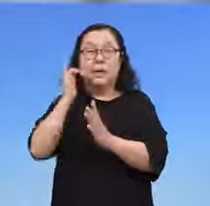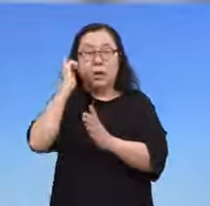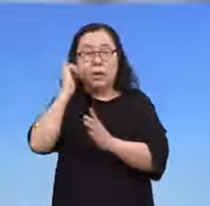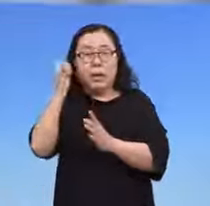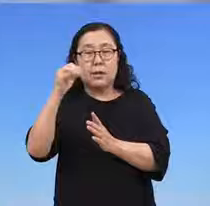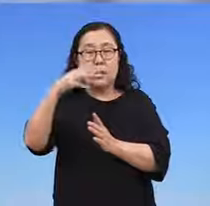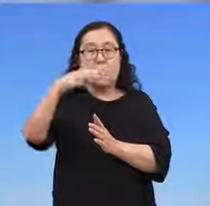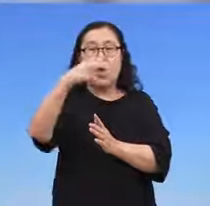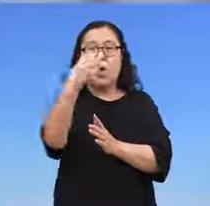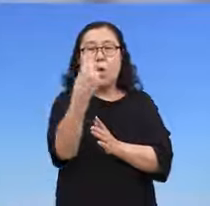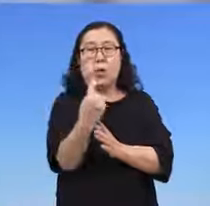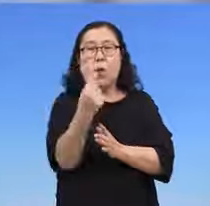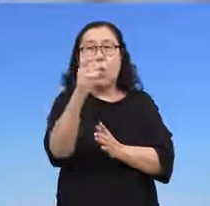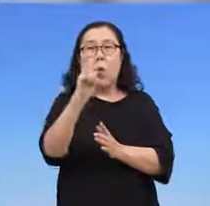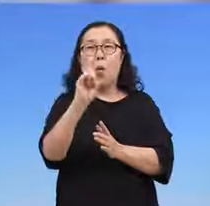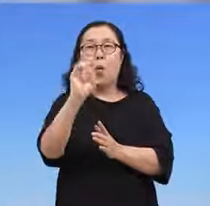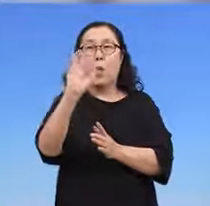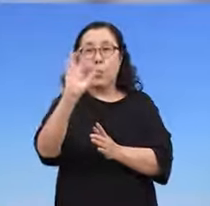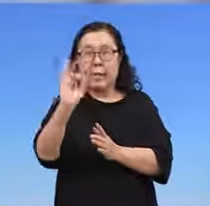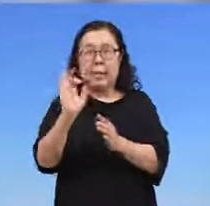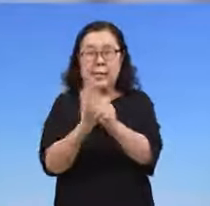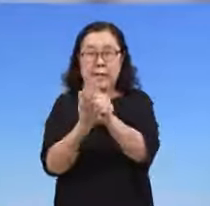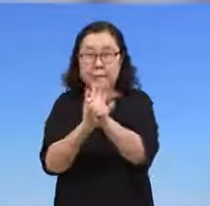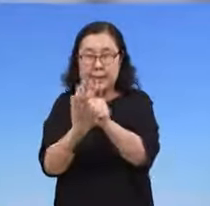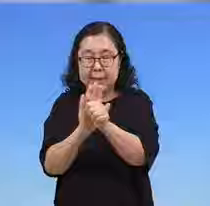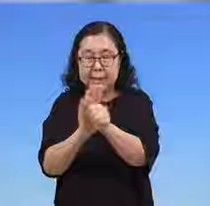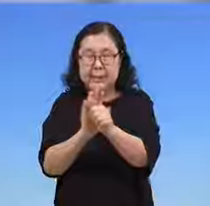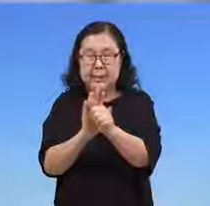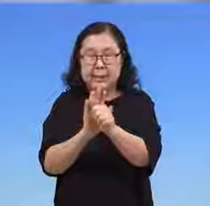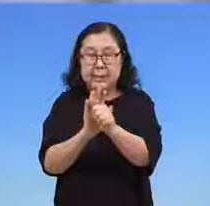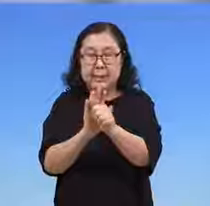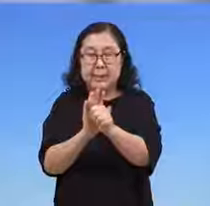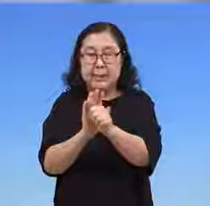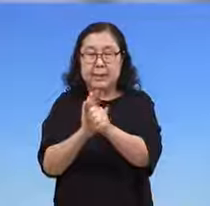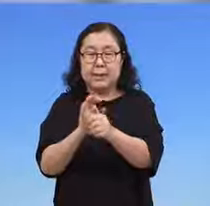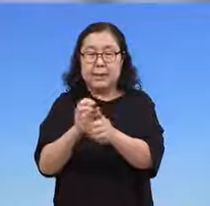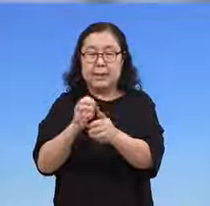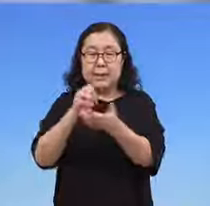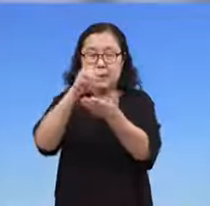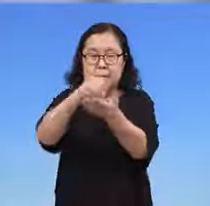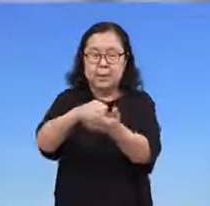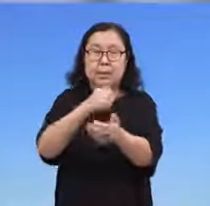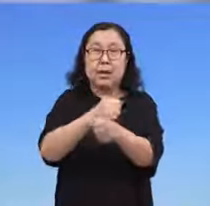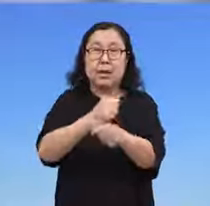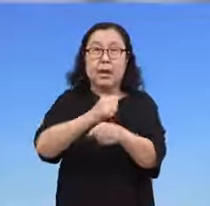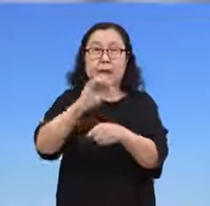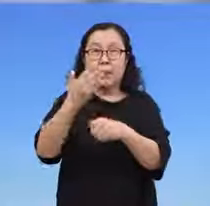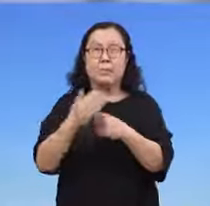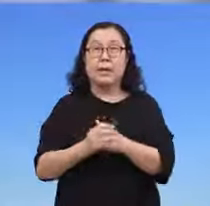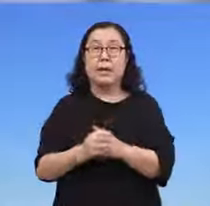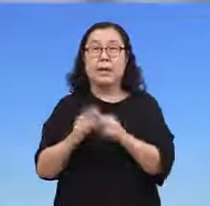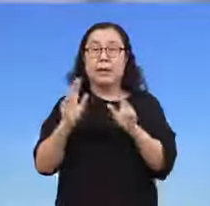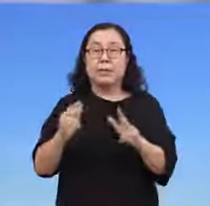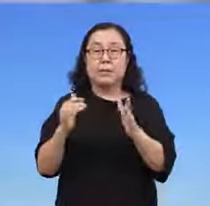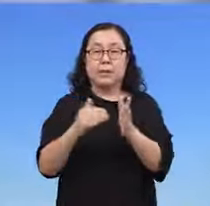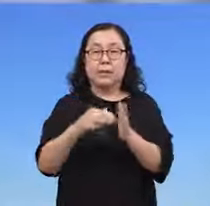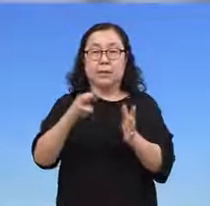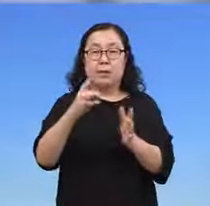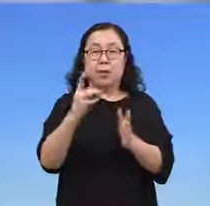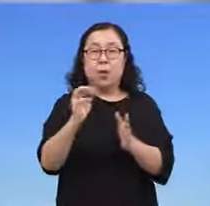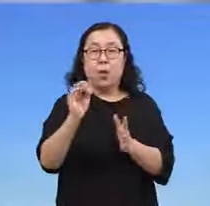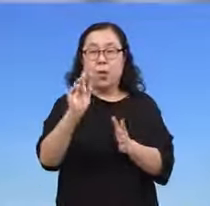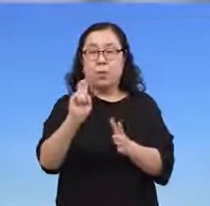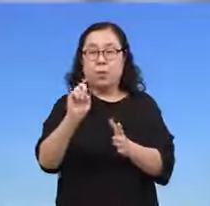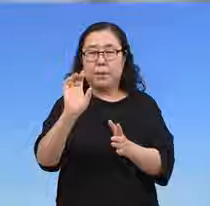이제 미국 가서도 또 유럽에 가서도 쓸 수가 있습니다. 저는 그 돈 몇 푼 좀 아껴보겠다고 거의 지금까지는 로밍을 안